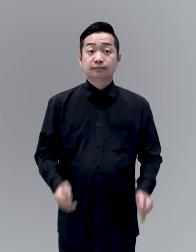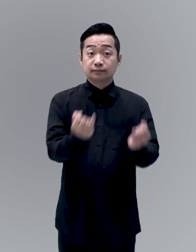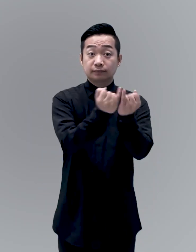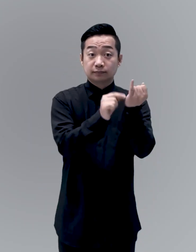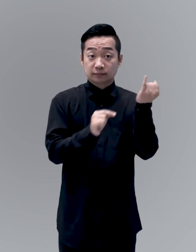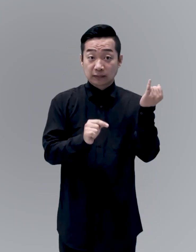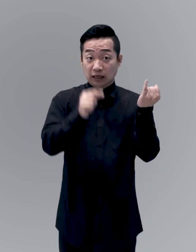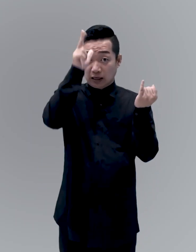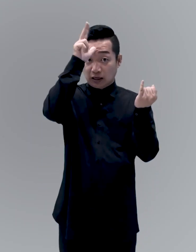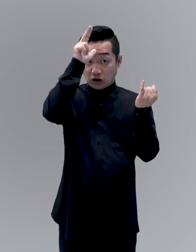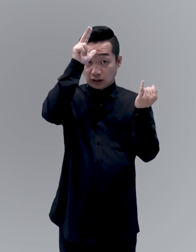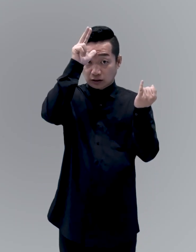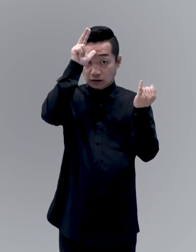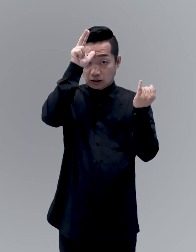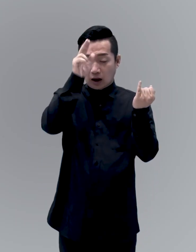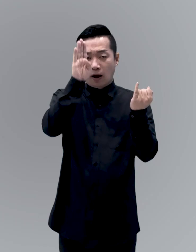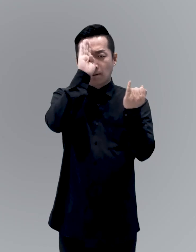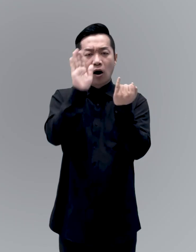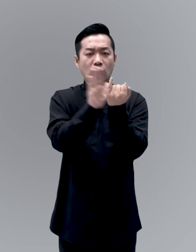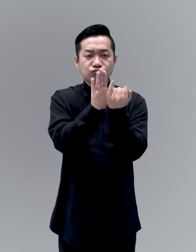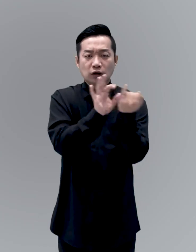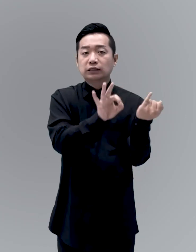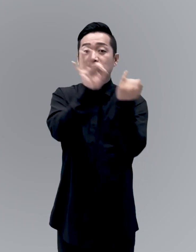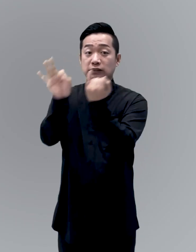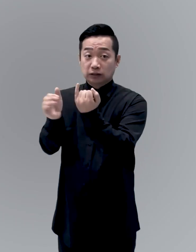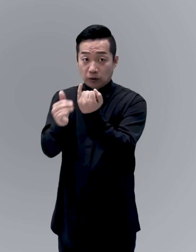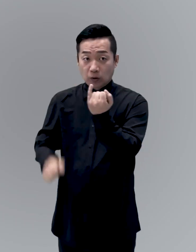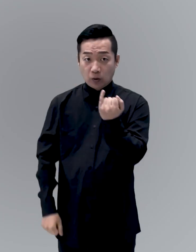여자는 곧 경찰청 간호실로 이송되고